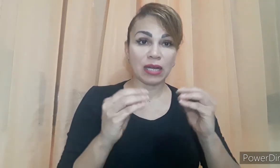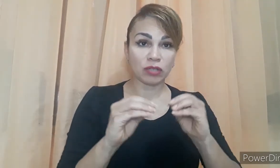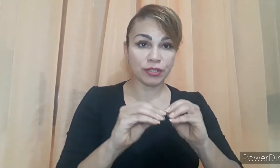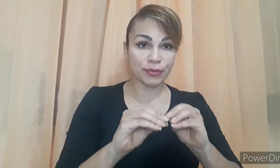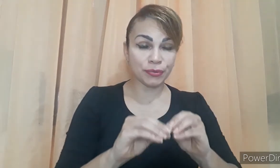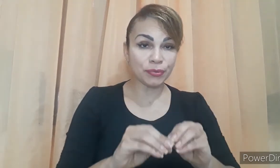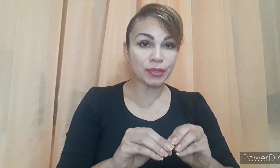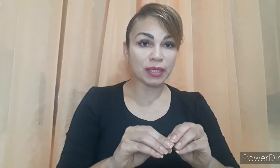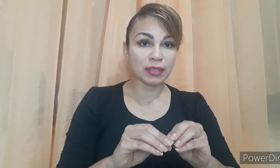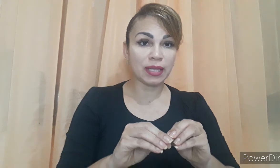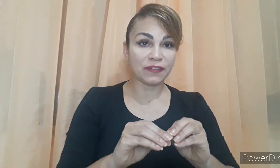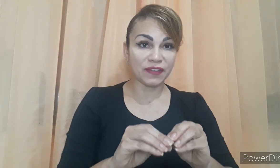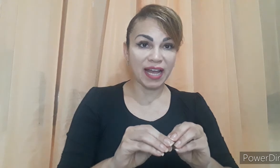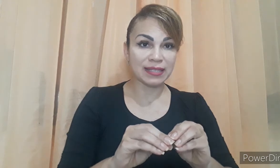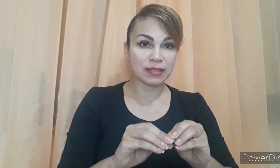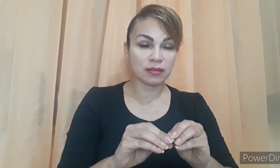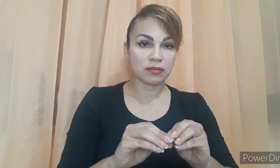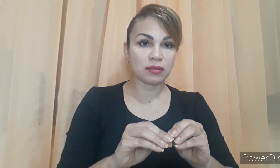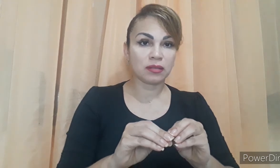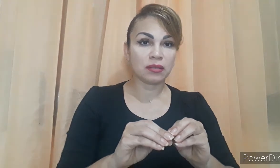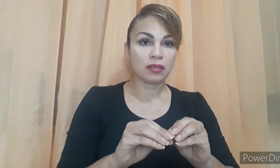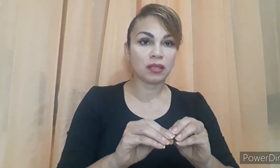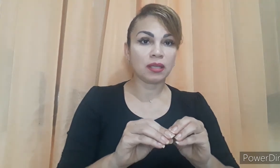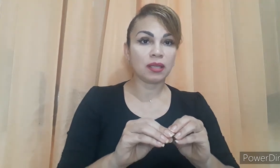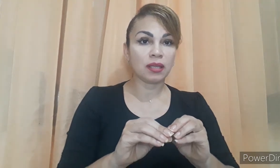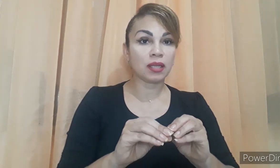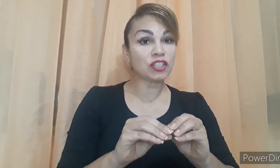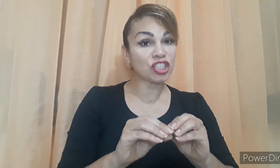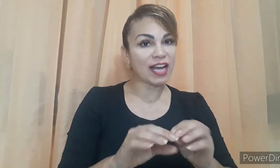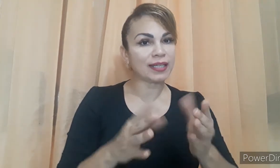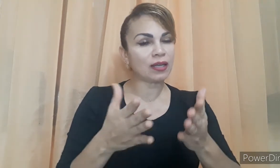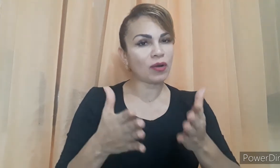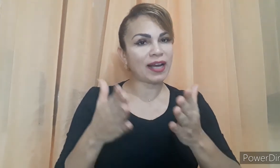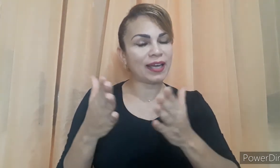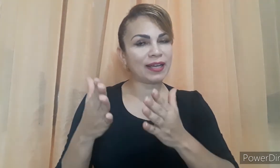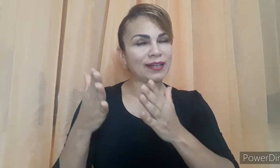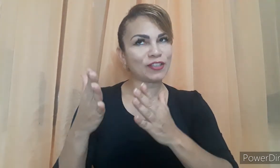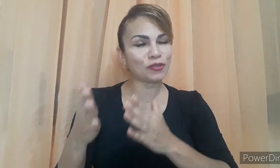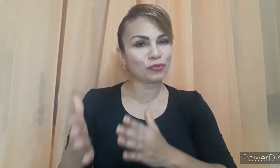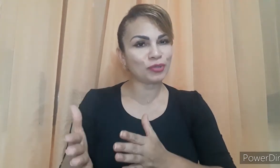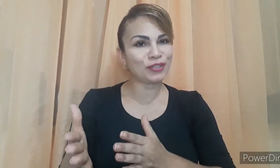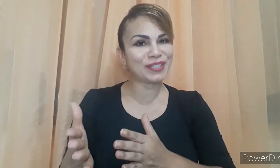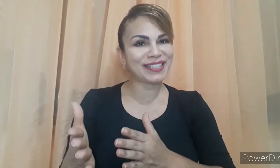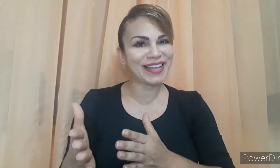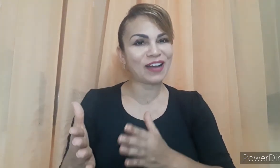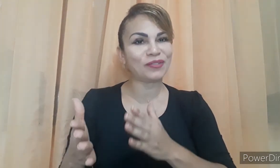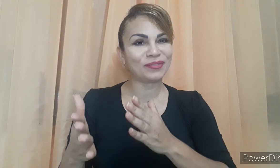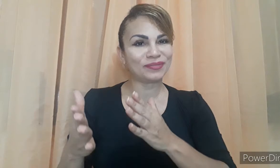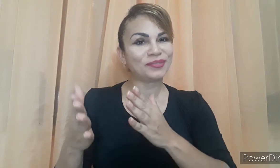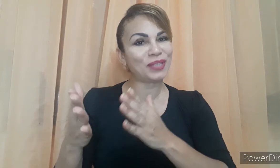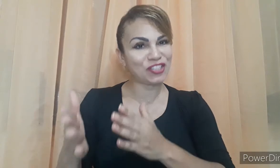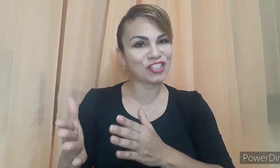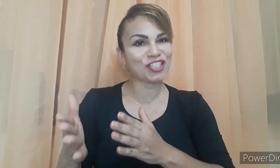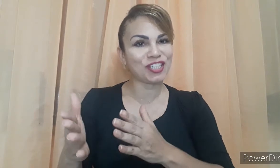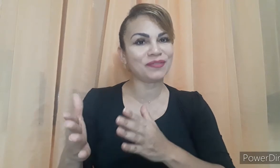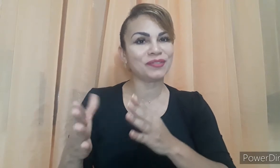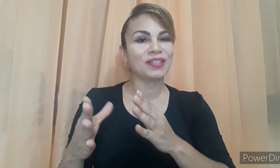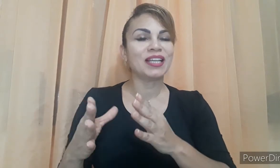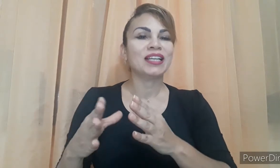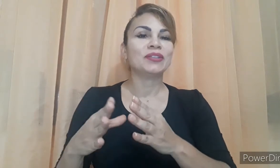na estrutura da frase, já que não carrega na estrutura do sinal, do adjetivo, no